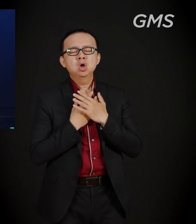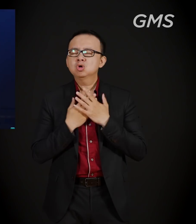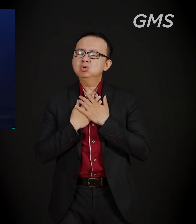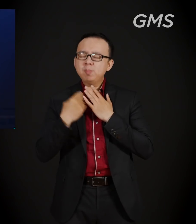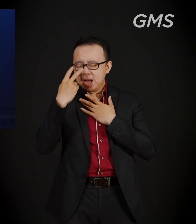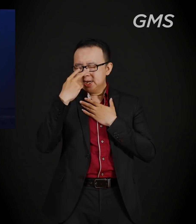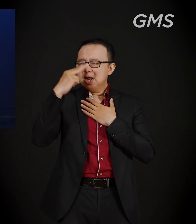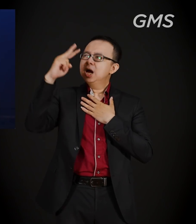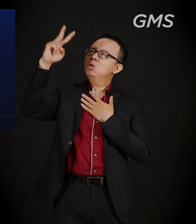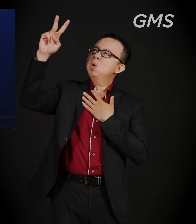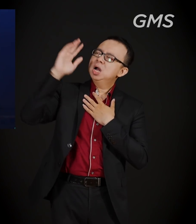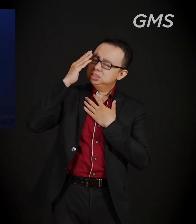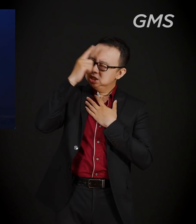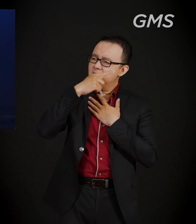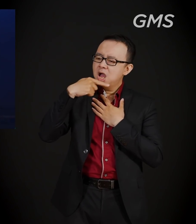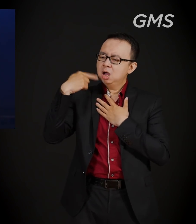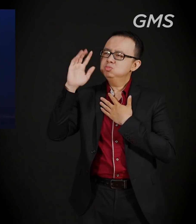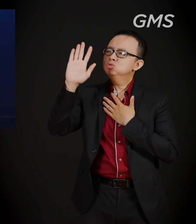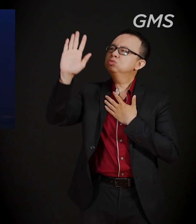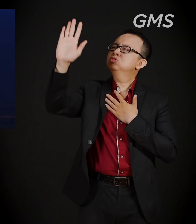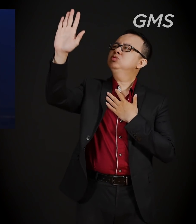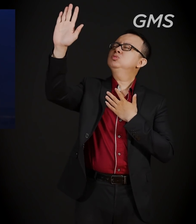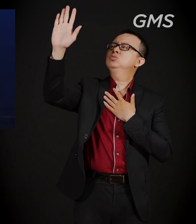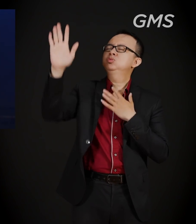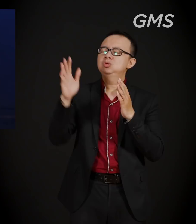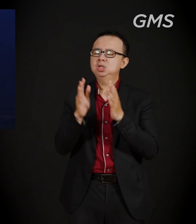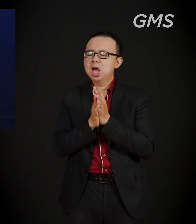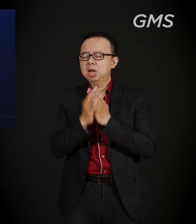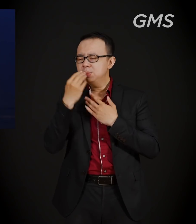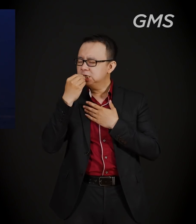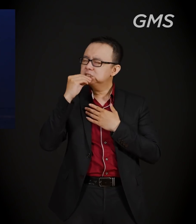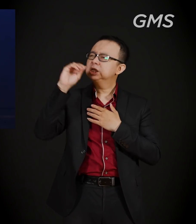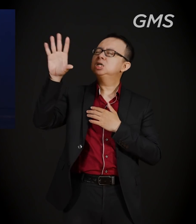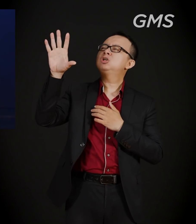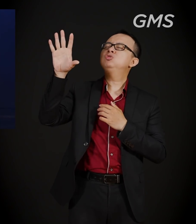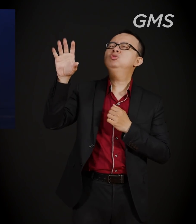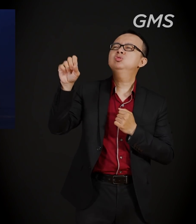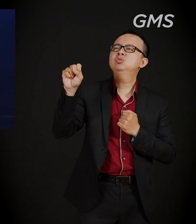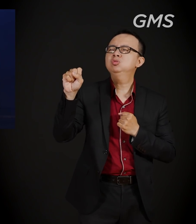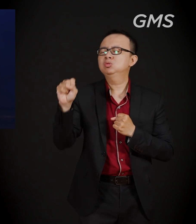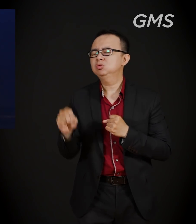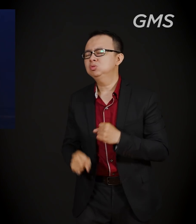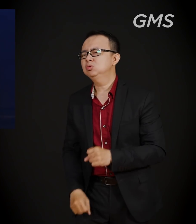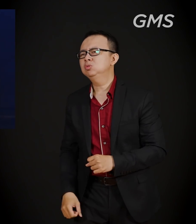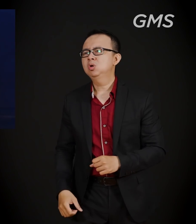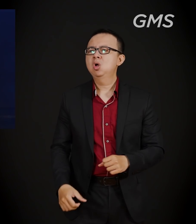ku pandang wajah-Mu dan berseru,